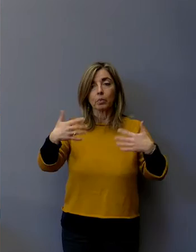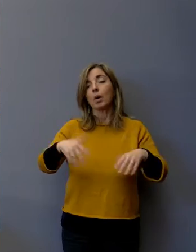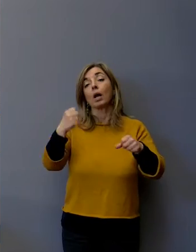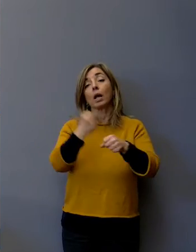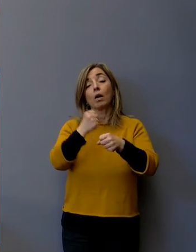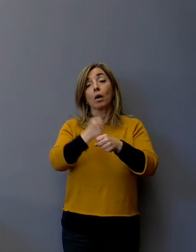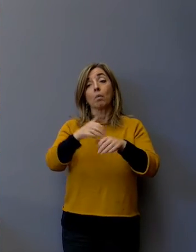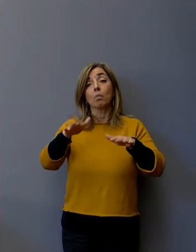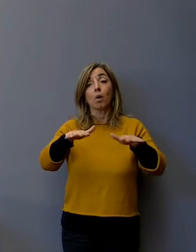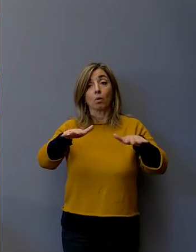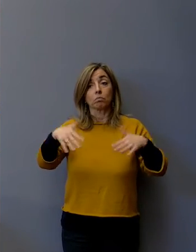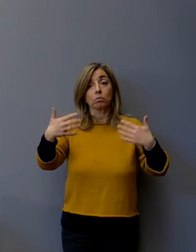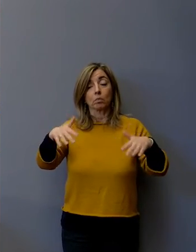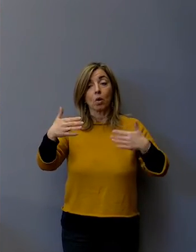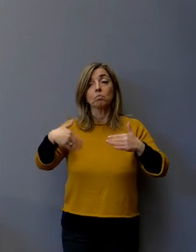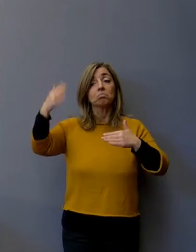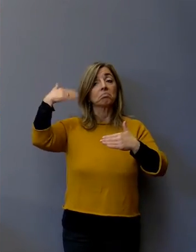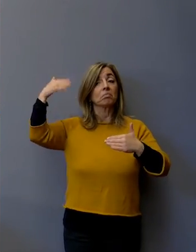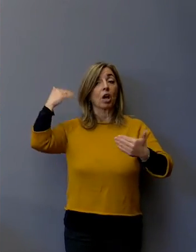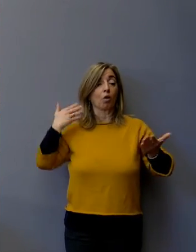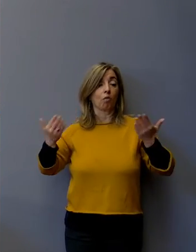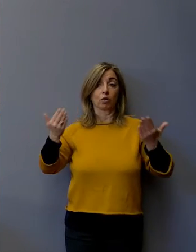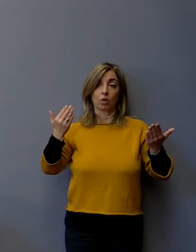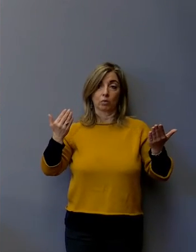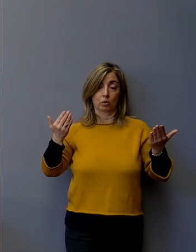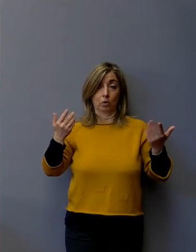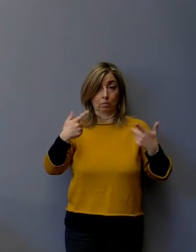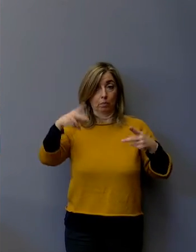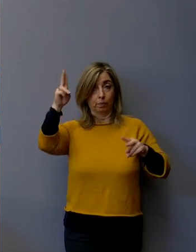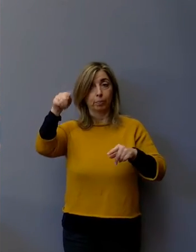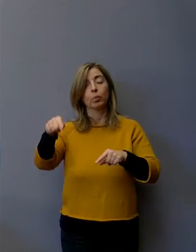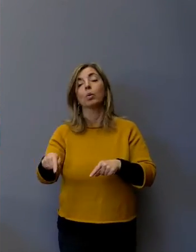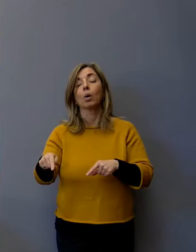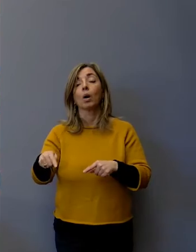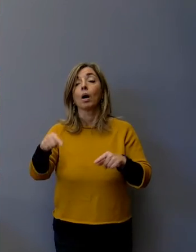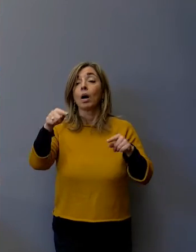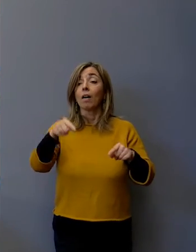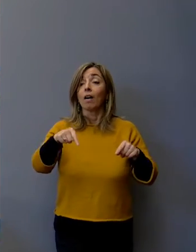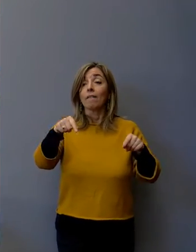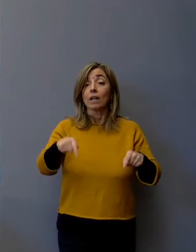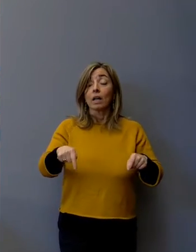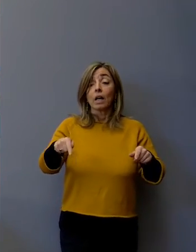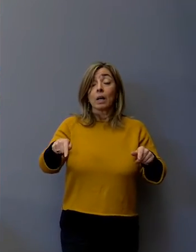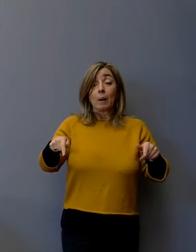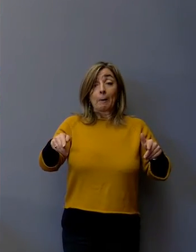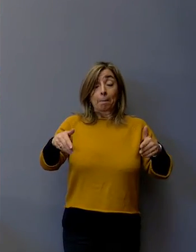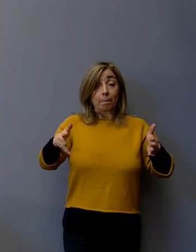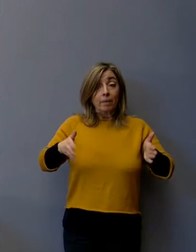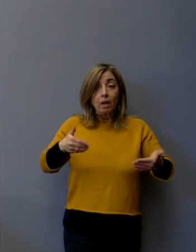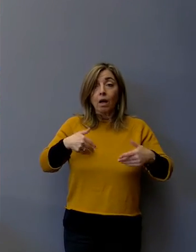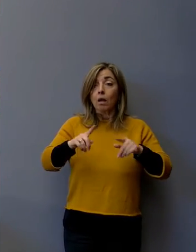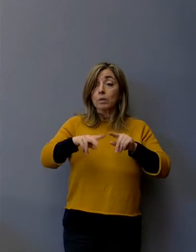2022 e finirà probabilmente speriamo che il codici consiglia andare a votare così siamo tutti tranquilli